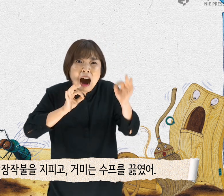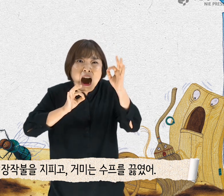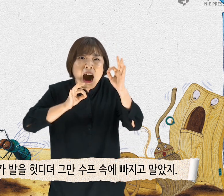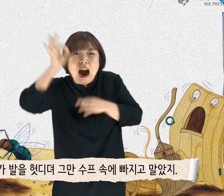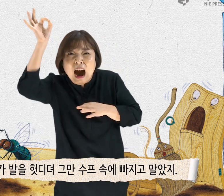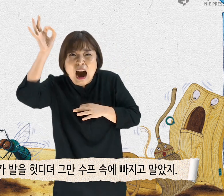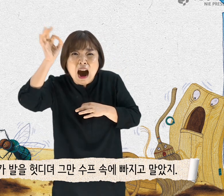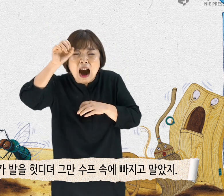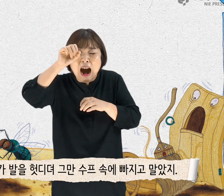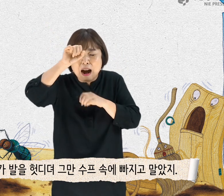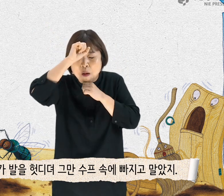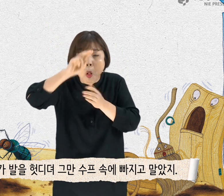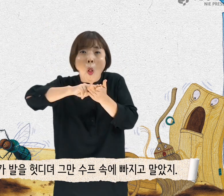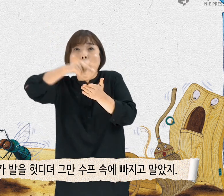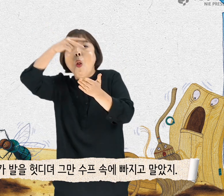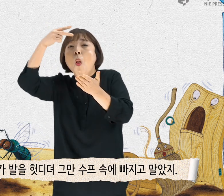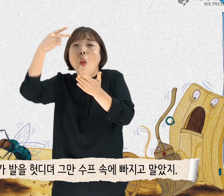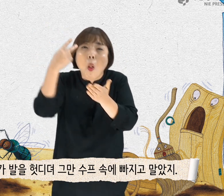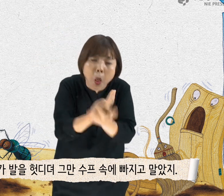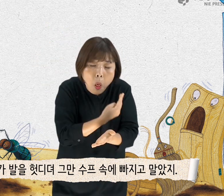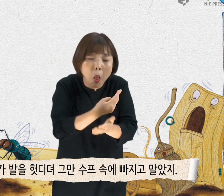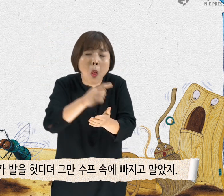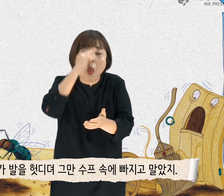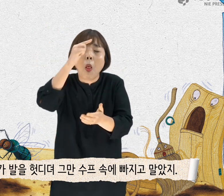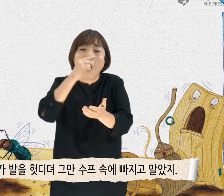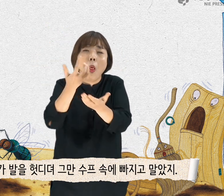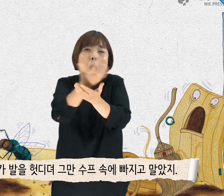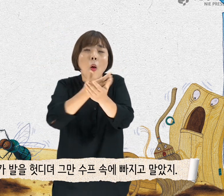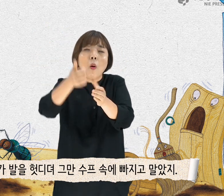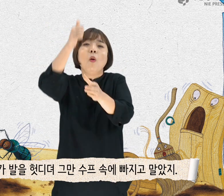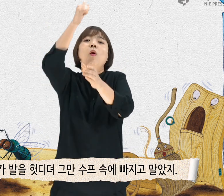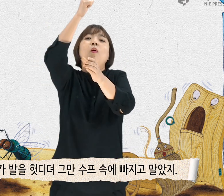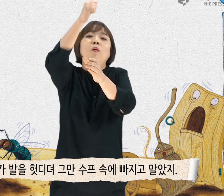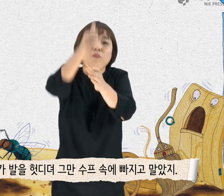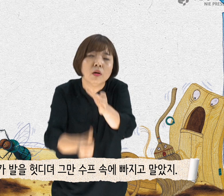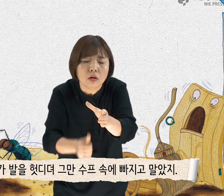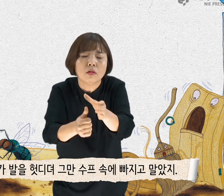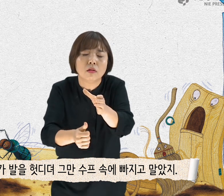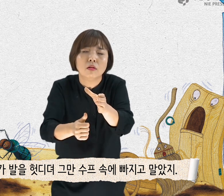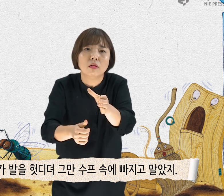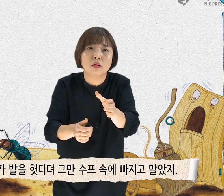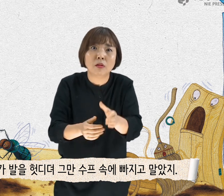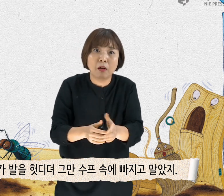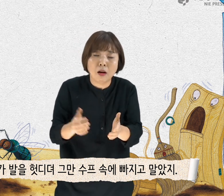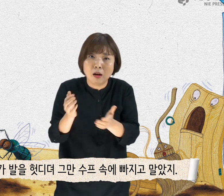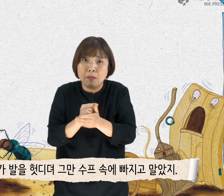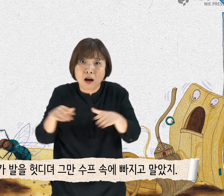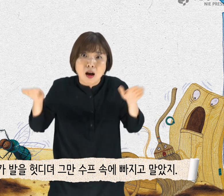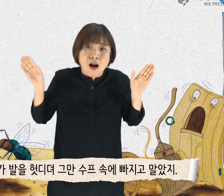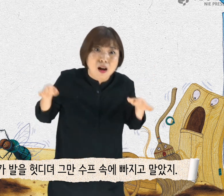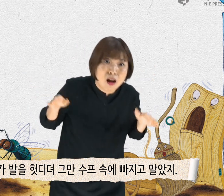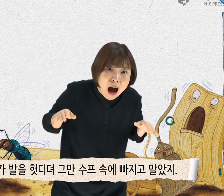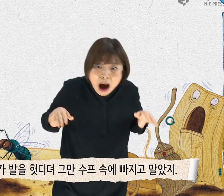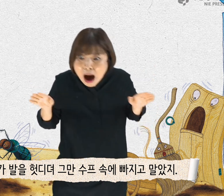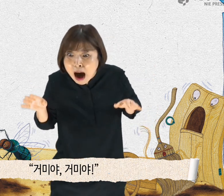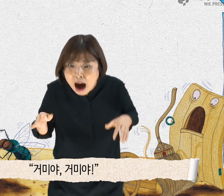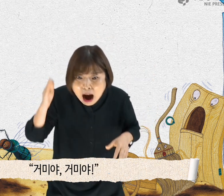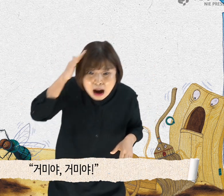그런데 거미가 발을 헛디려 그만 수프 속에 빠지고 말았지.